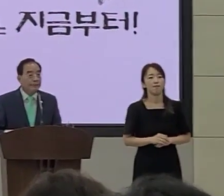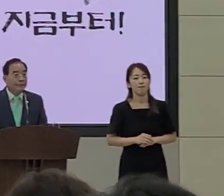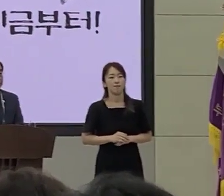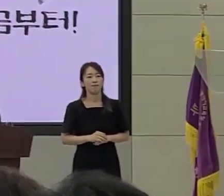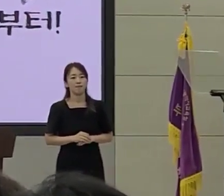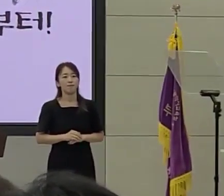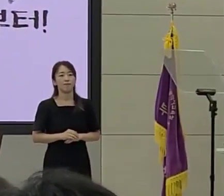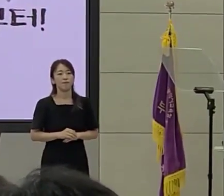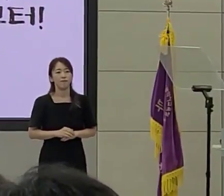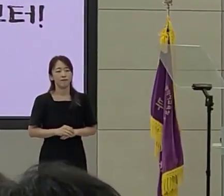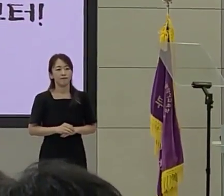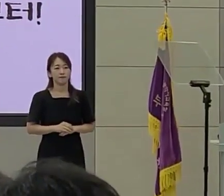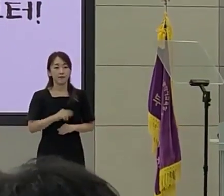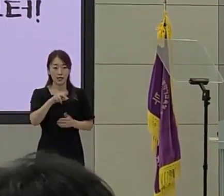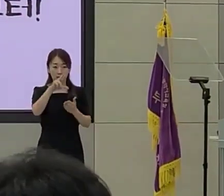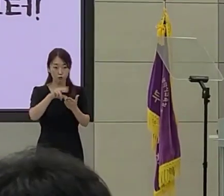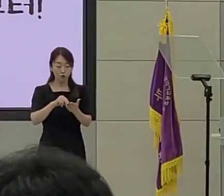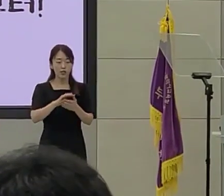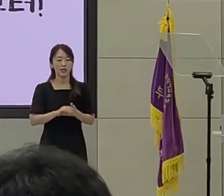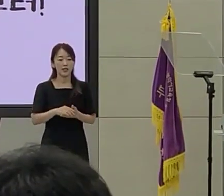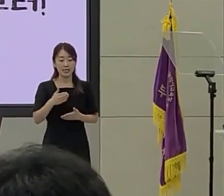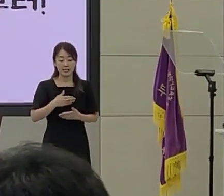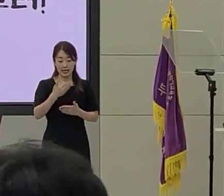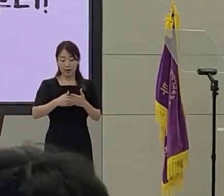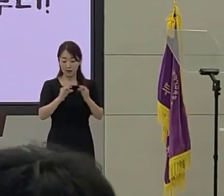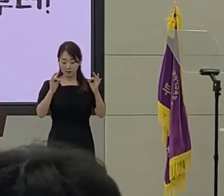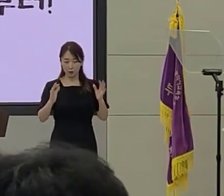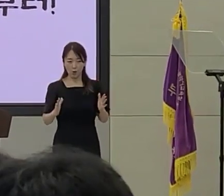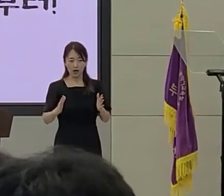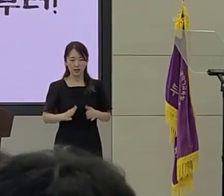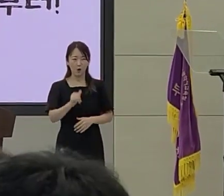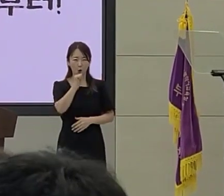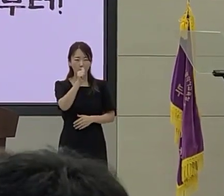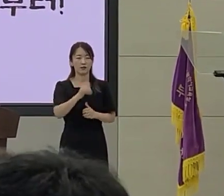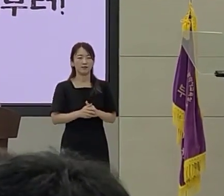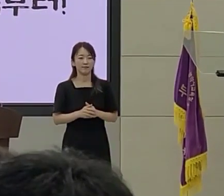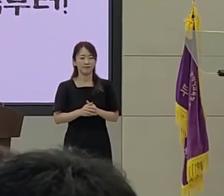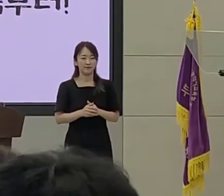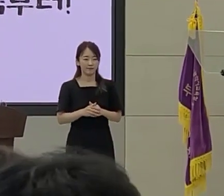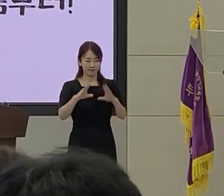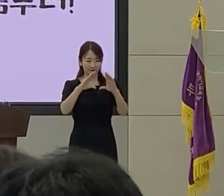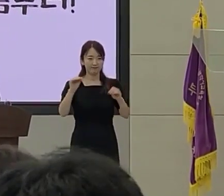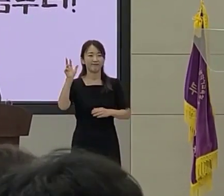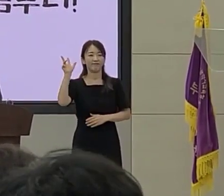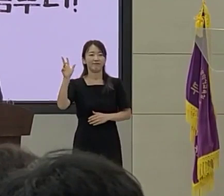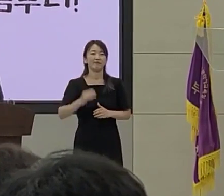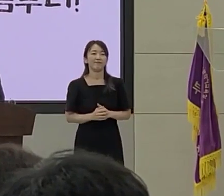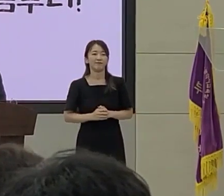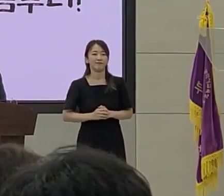감내해 왔습니다. 이 문제를 남은 제 임기 내에 기필코 해결하겠습니다.